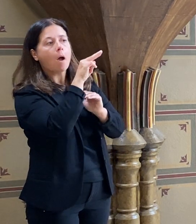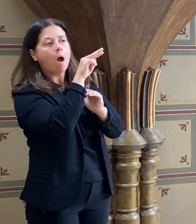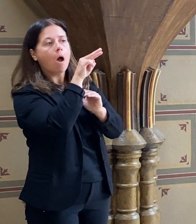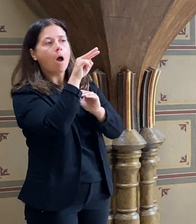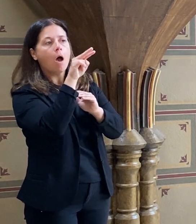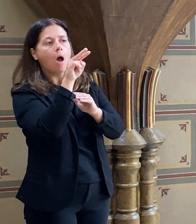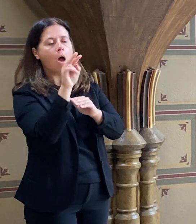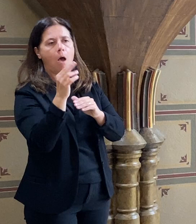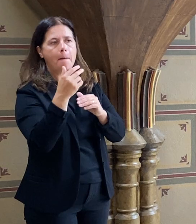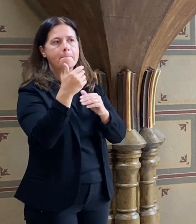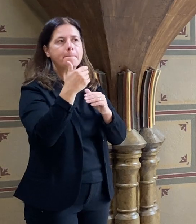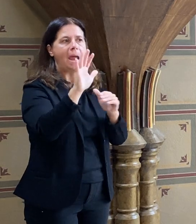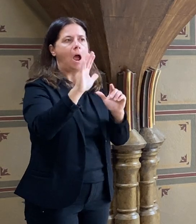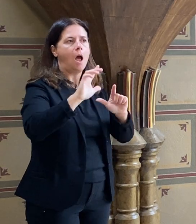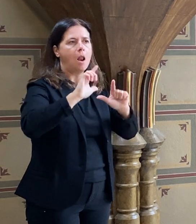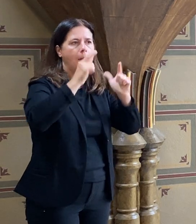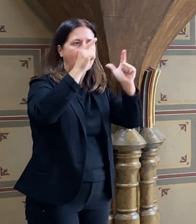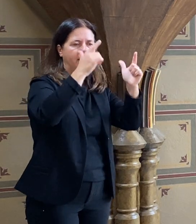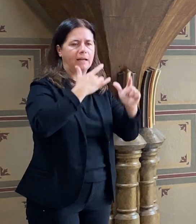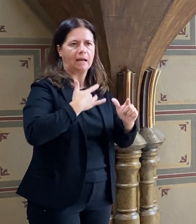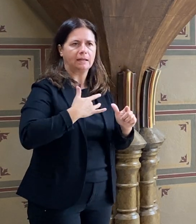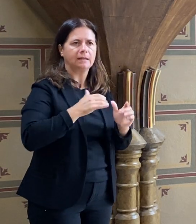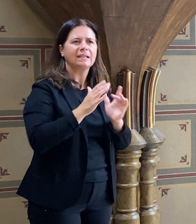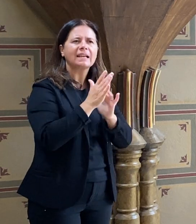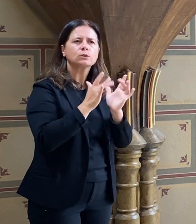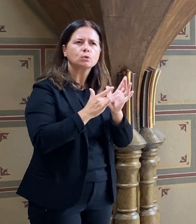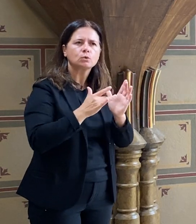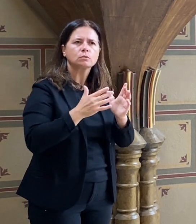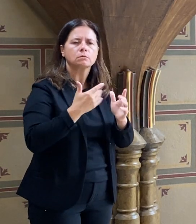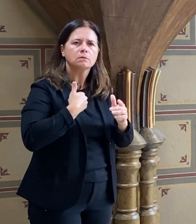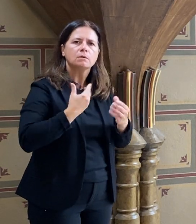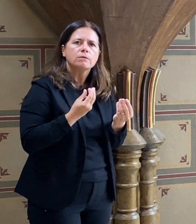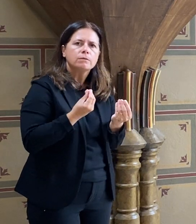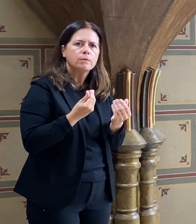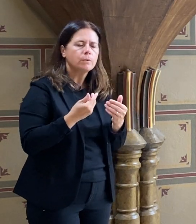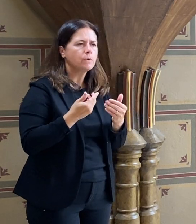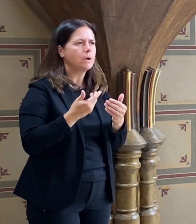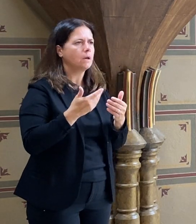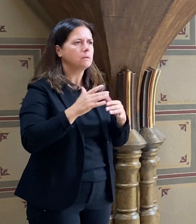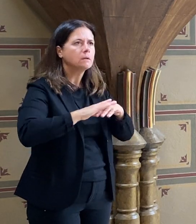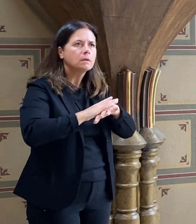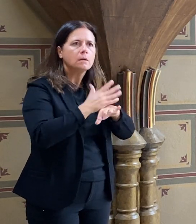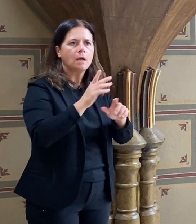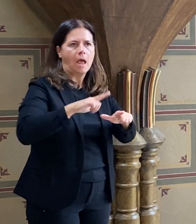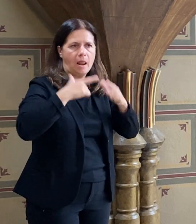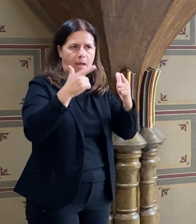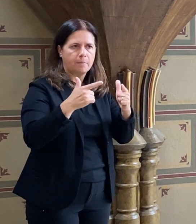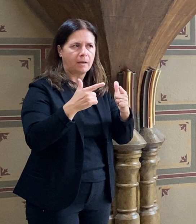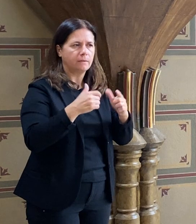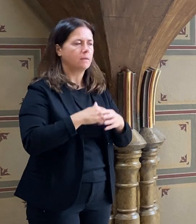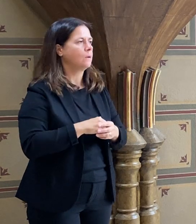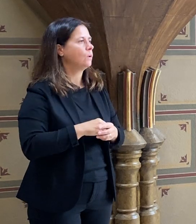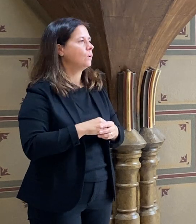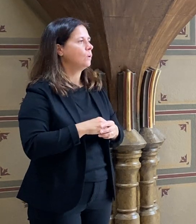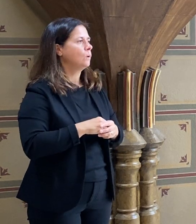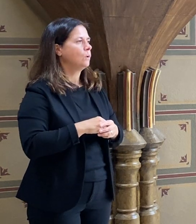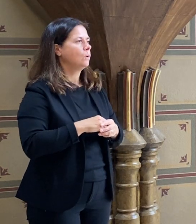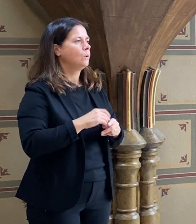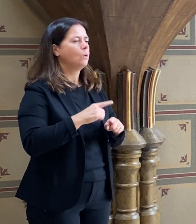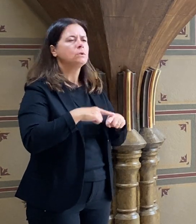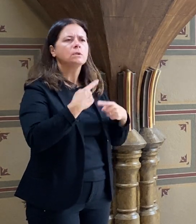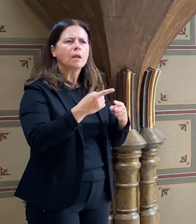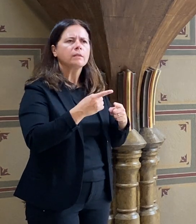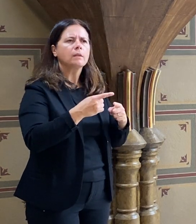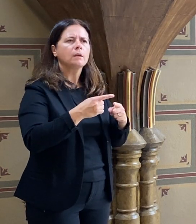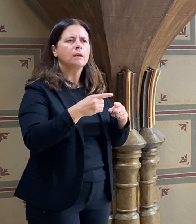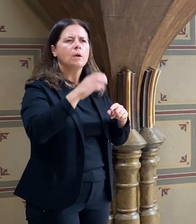auch mehr vom lebendigen Christus erlebbar und erfahrbar. Dann haben Ökumene-Veranstaltungen